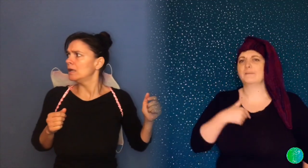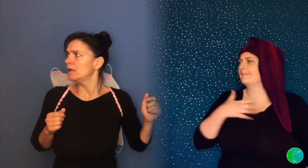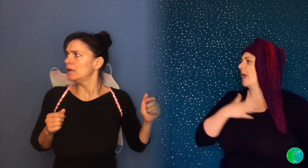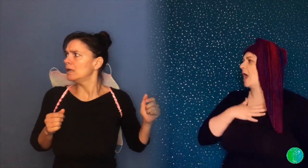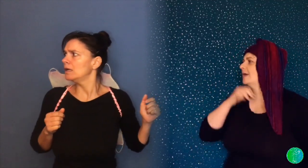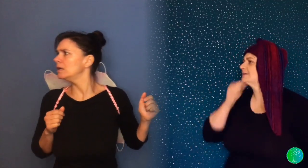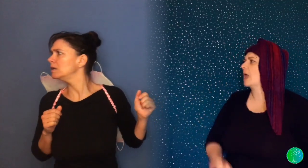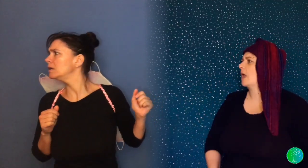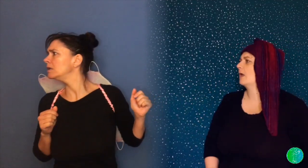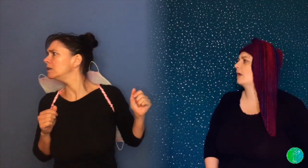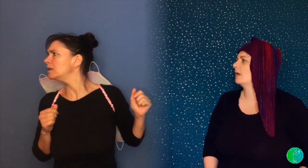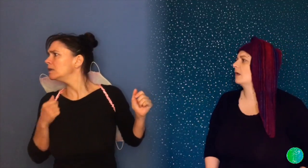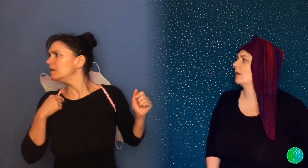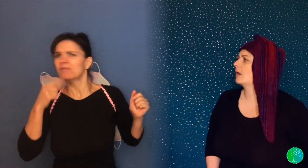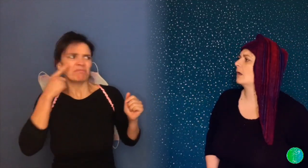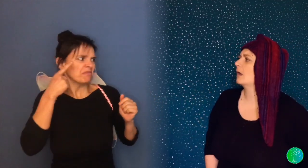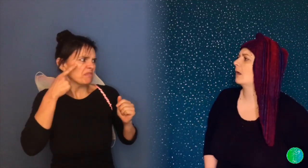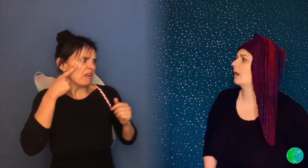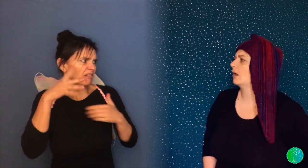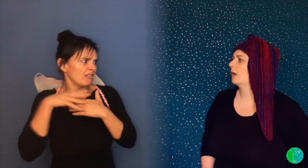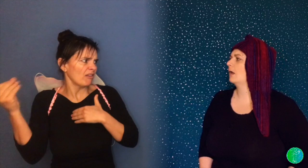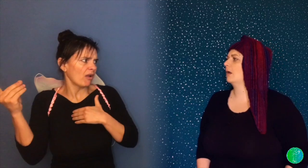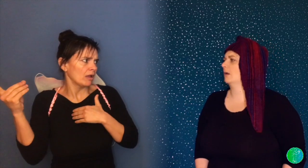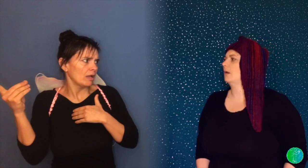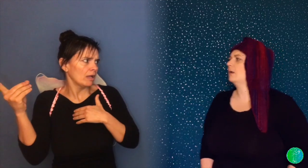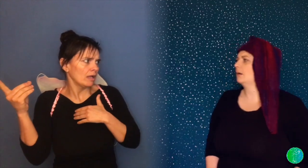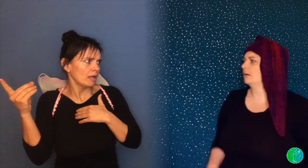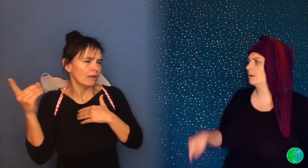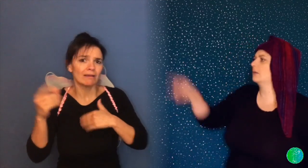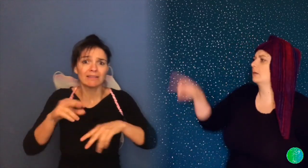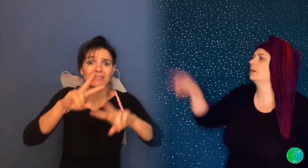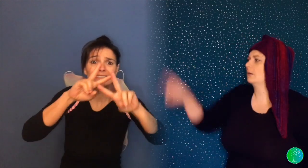Même pas peur, répond Gomez fièrement.